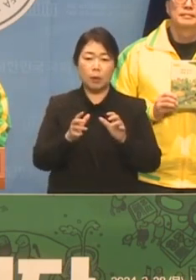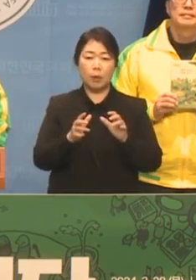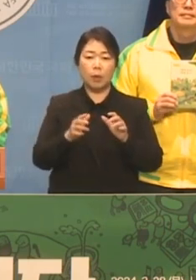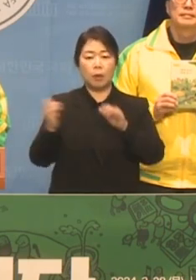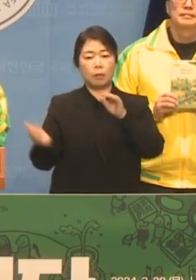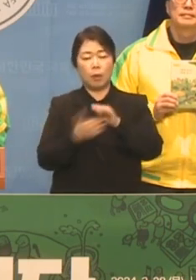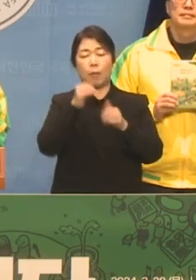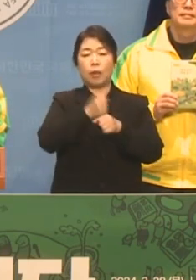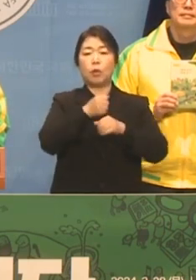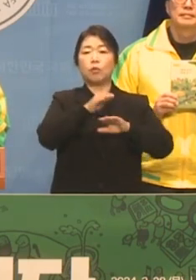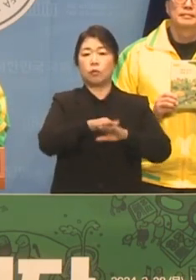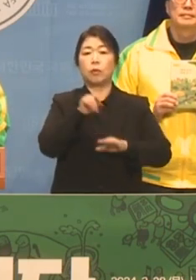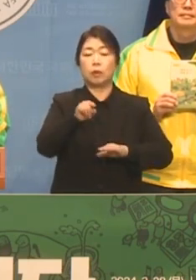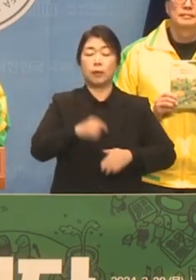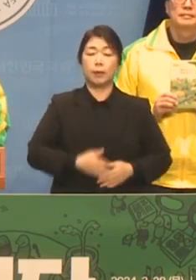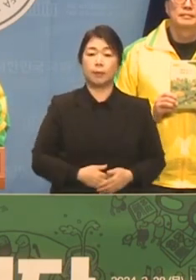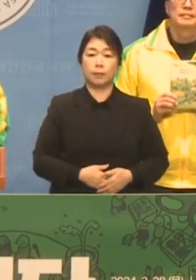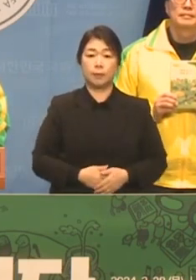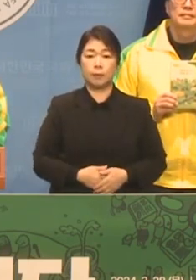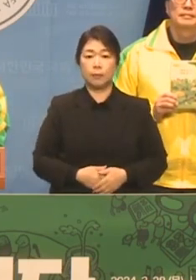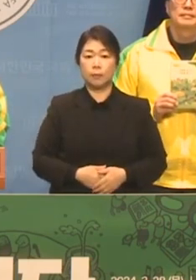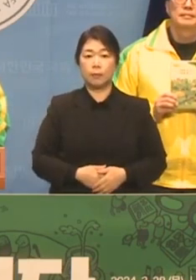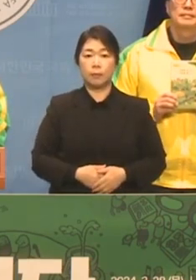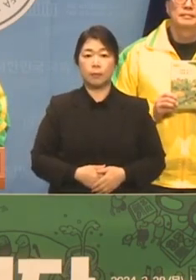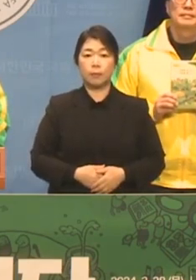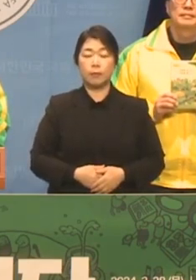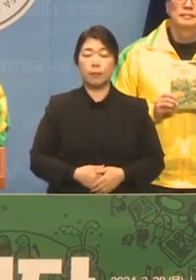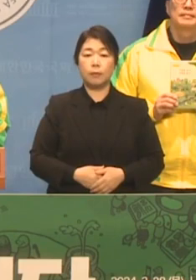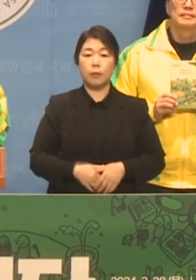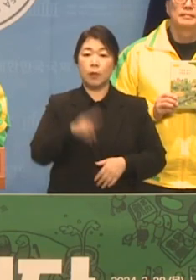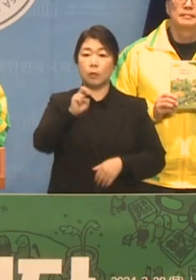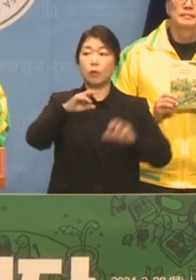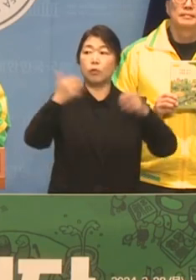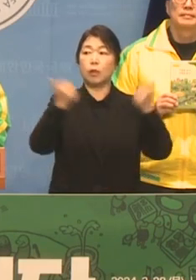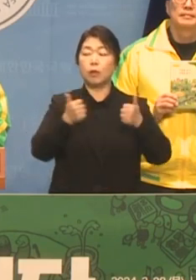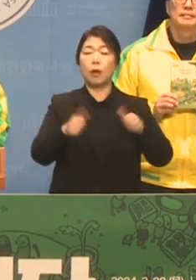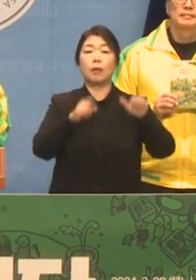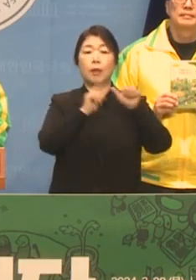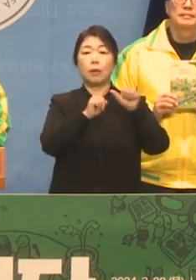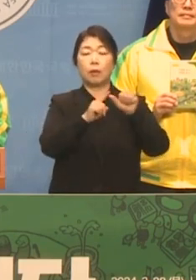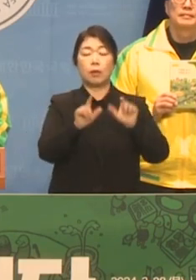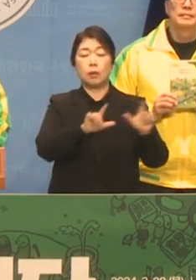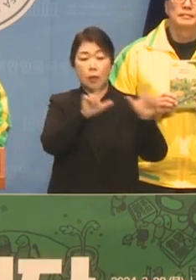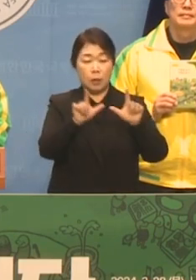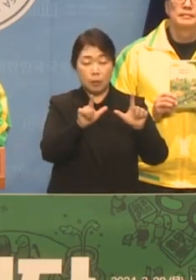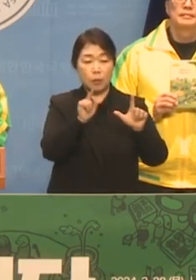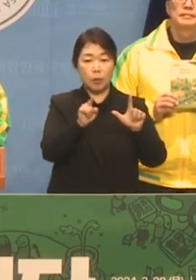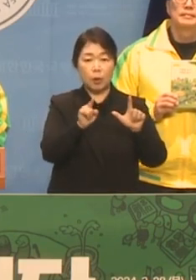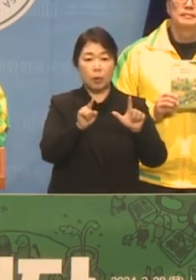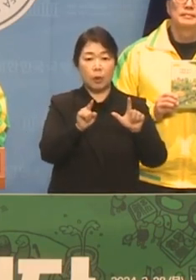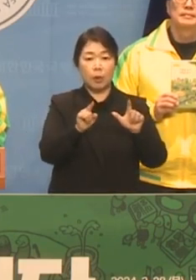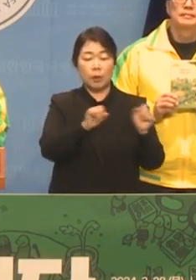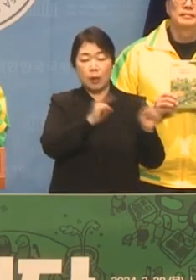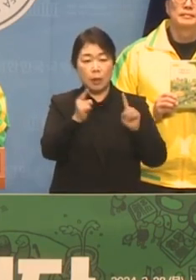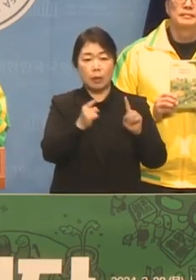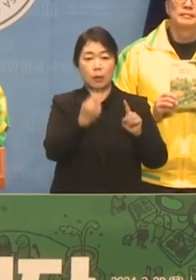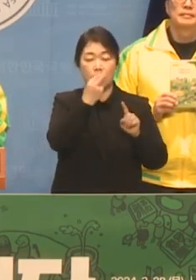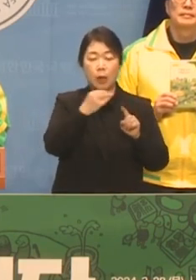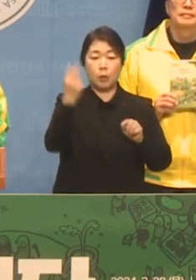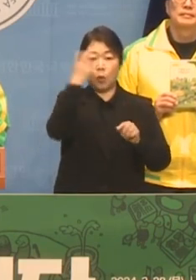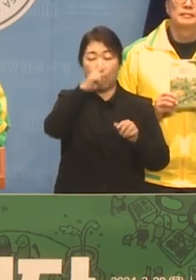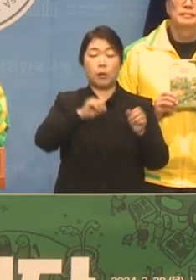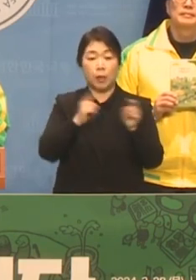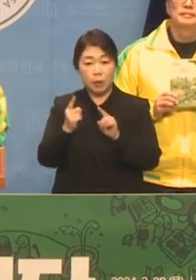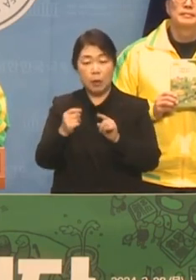사회적 대답을 이뤄낼 것입니다 녹색 정의당은 22대 총선에서 다섯 가지 살림 사리로 살리는 생태 돌보는